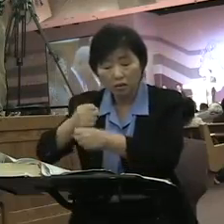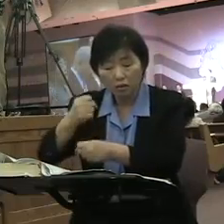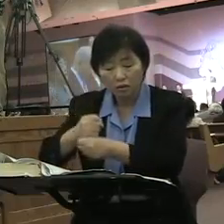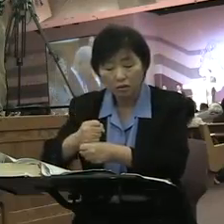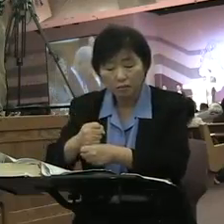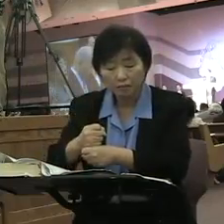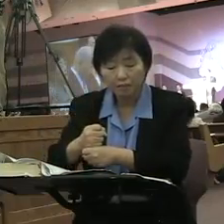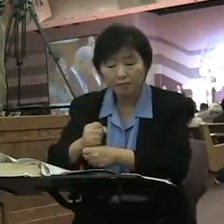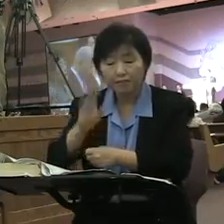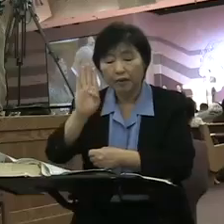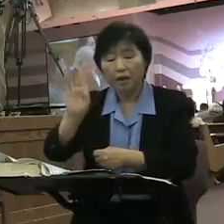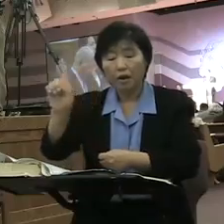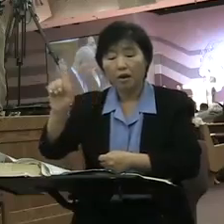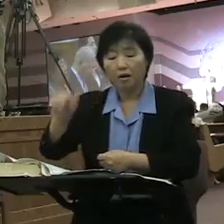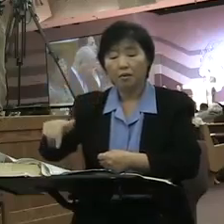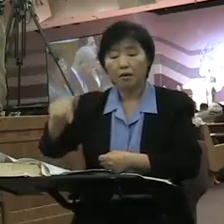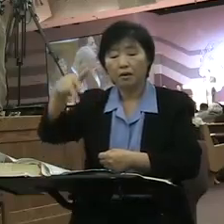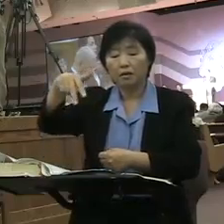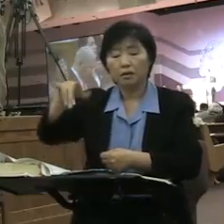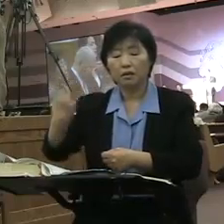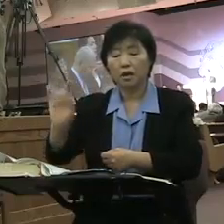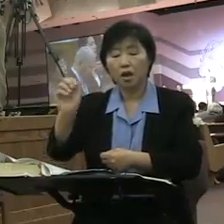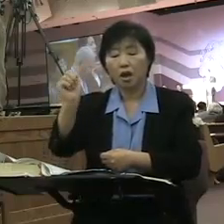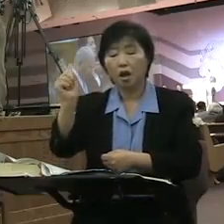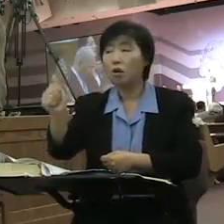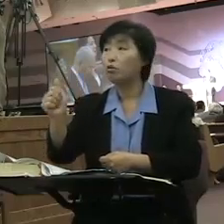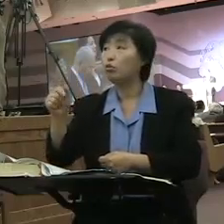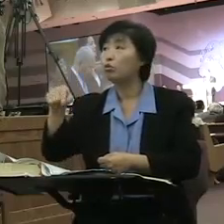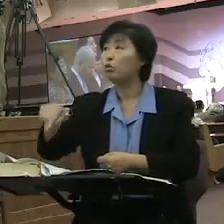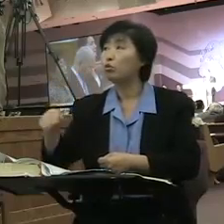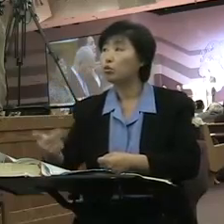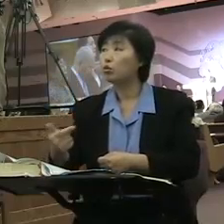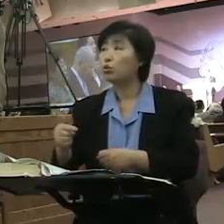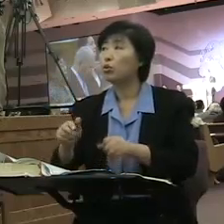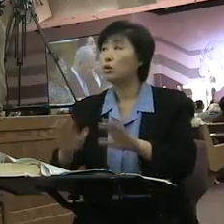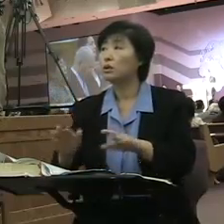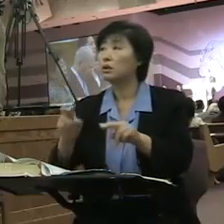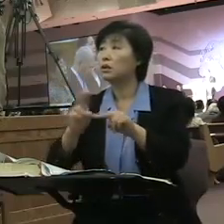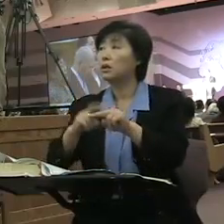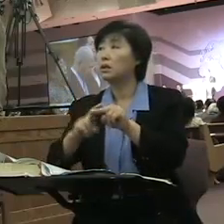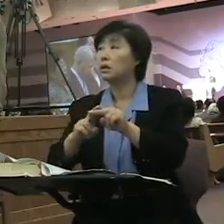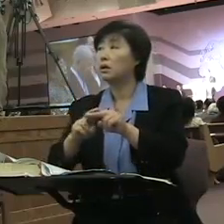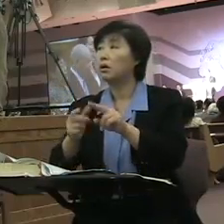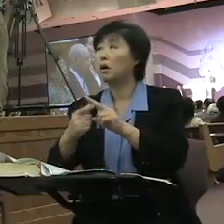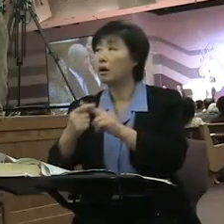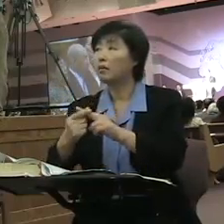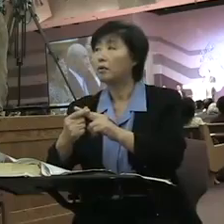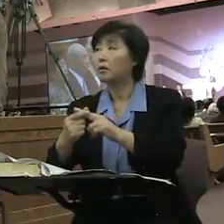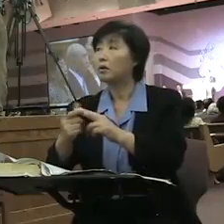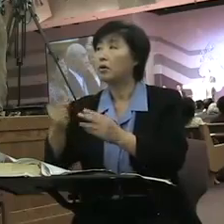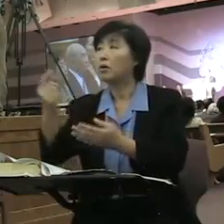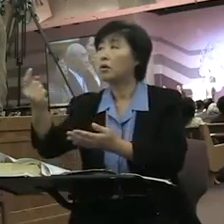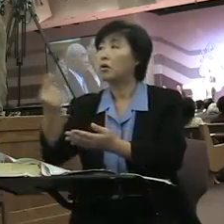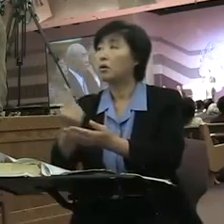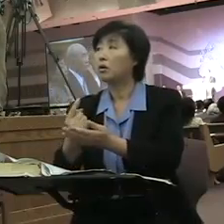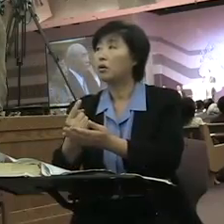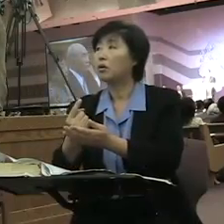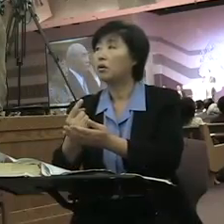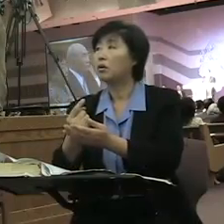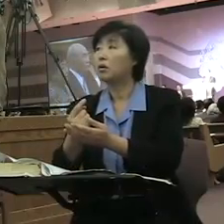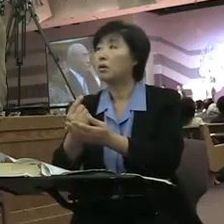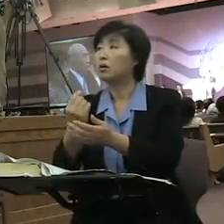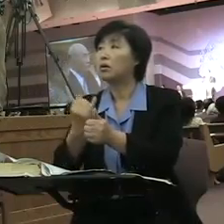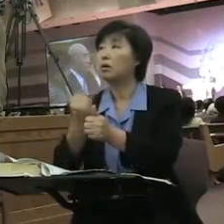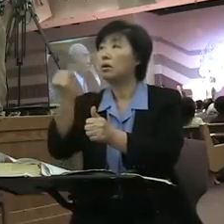작곡하신 박재훈 목사님, 오늘 지금 이 자리에 저희와 함께 지금 영상 나오시죠?